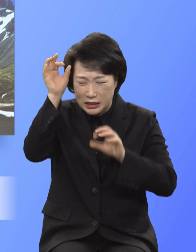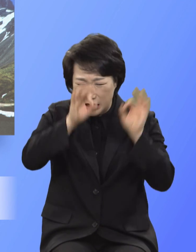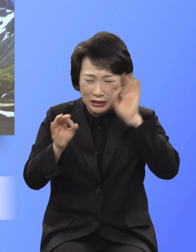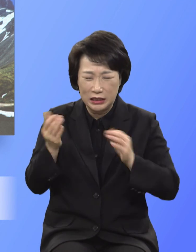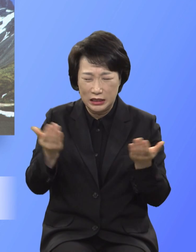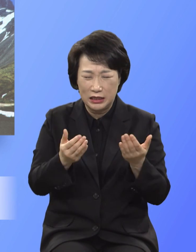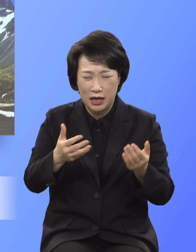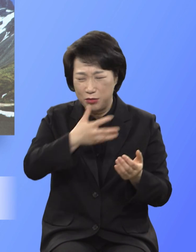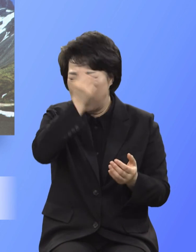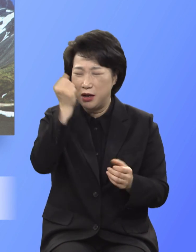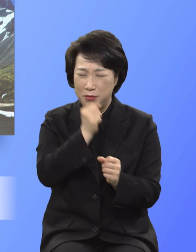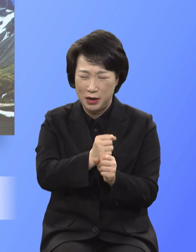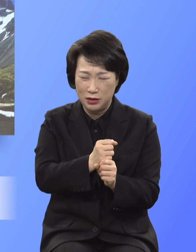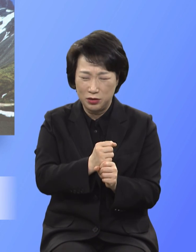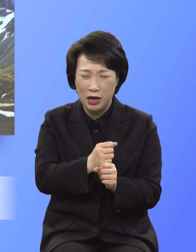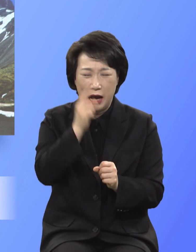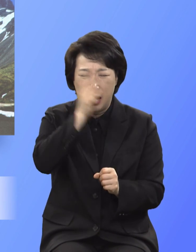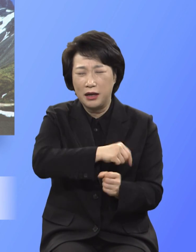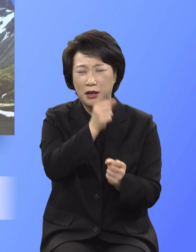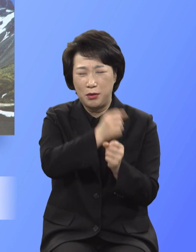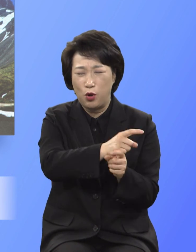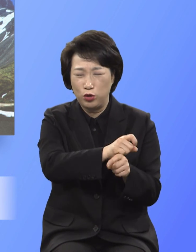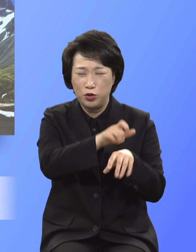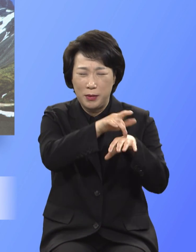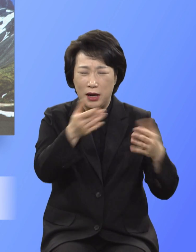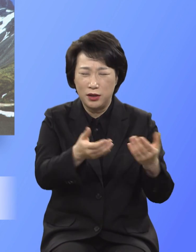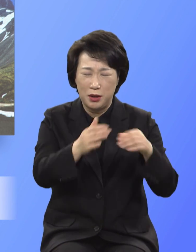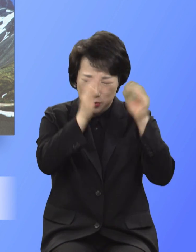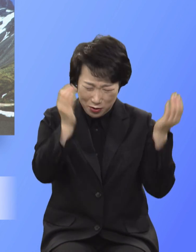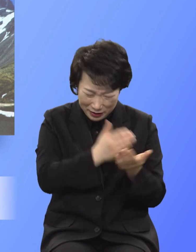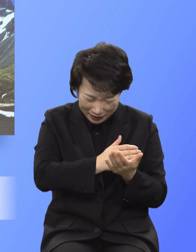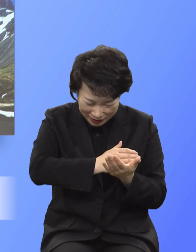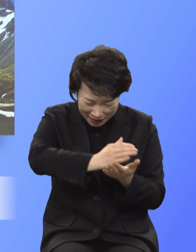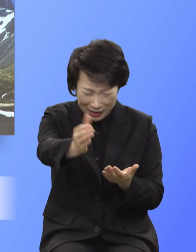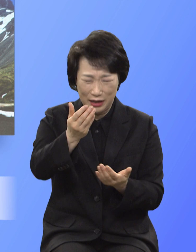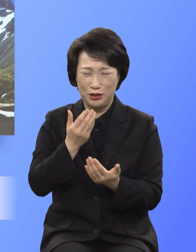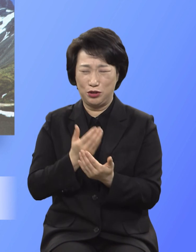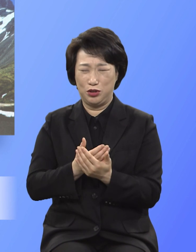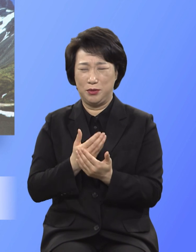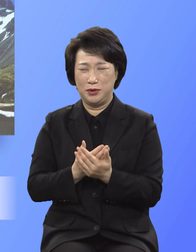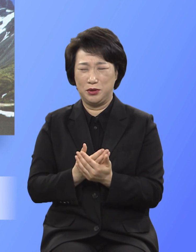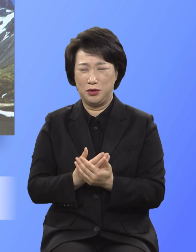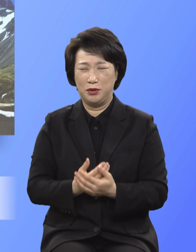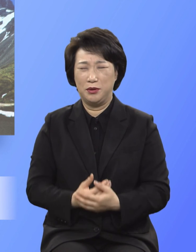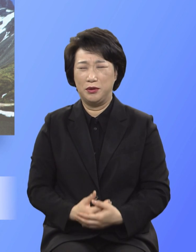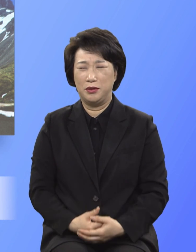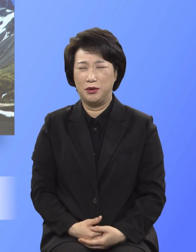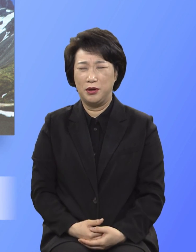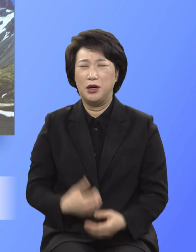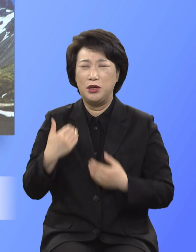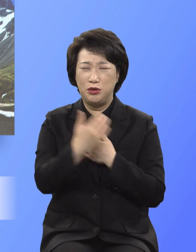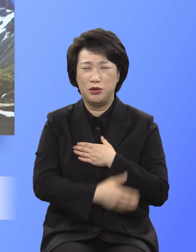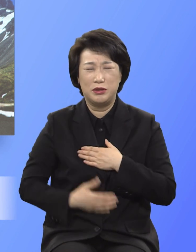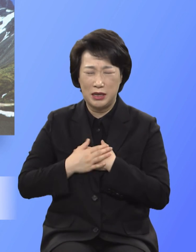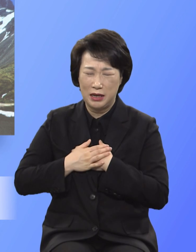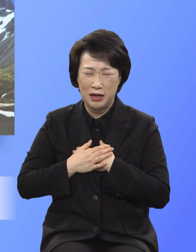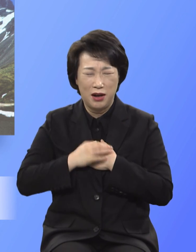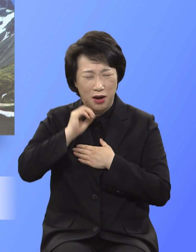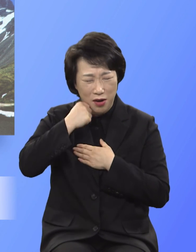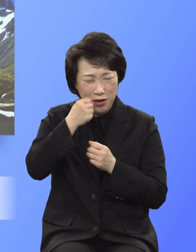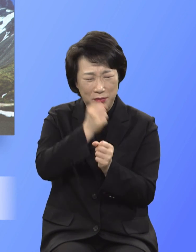무관심하게 만드는 잔인하게 만드는 마귀 사단 귀신이 떠나가게 도와주시옵시고 육체를